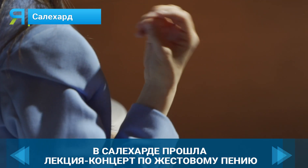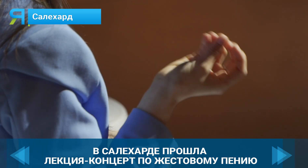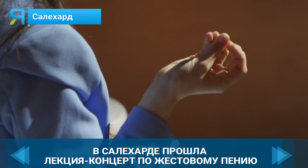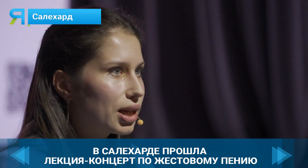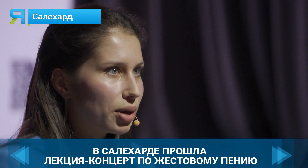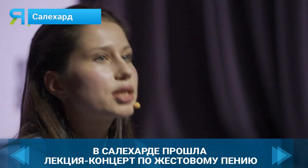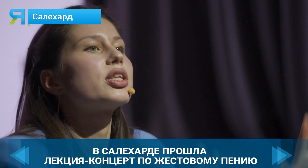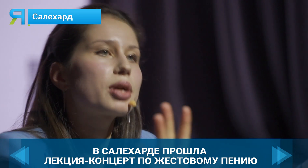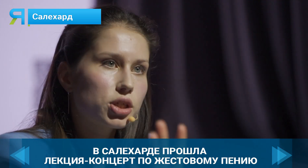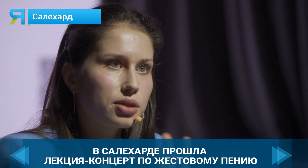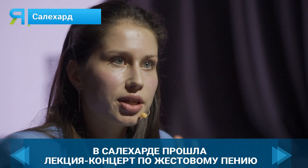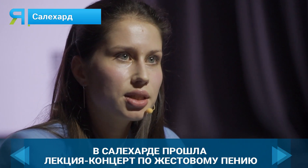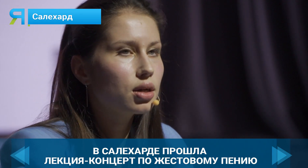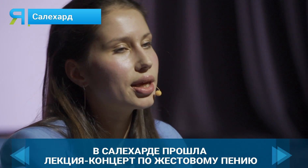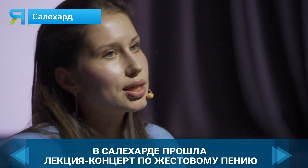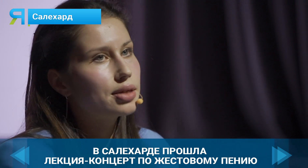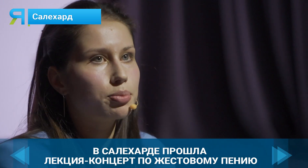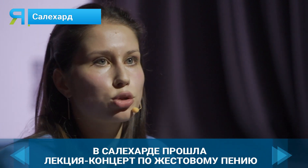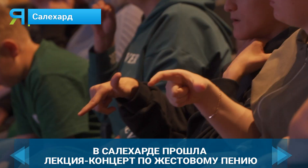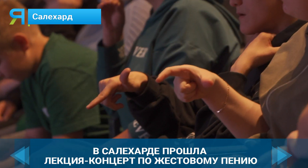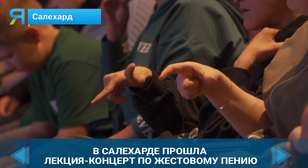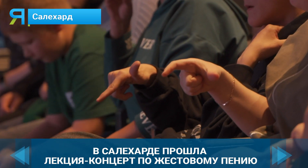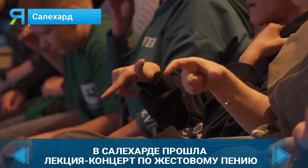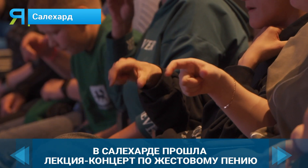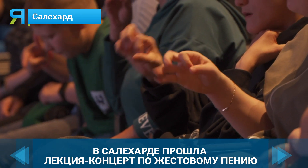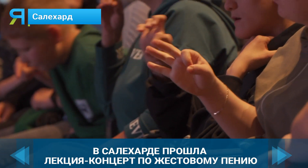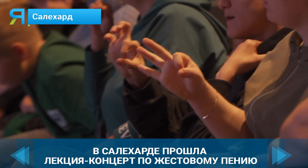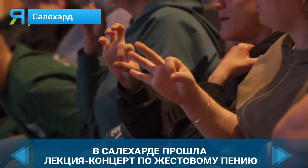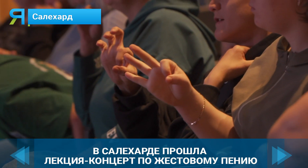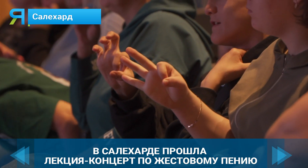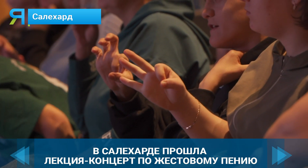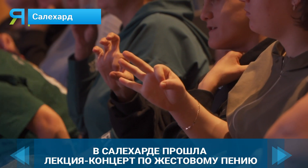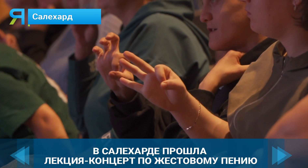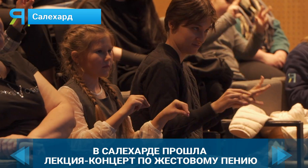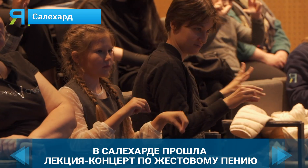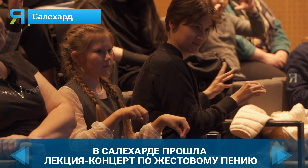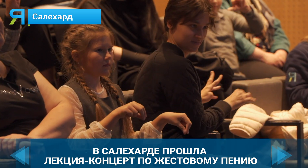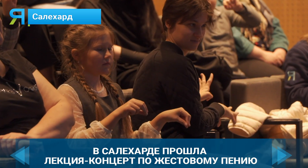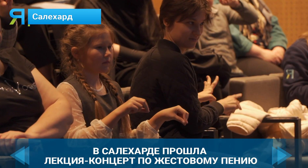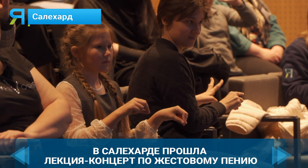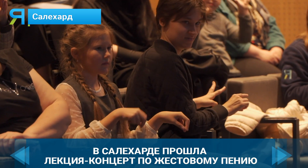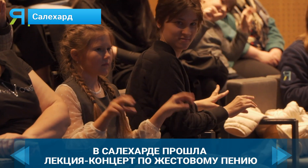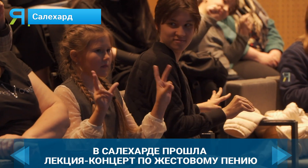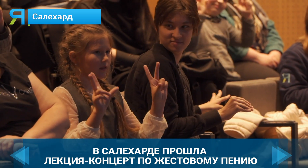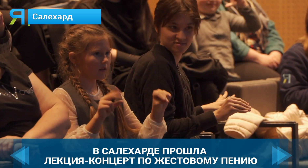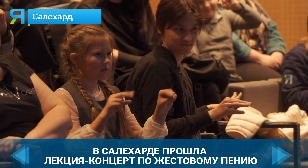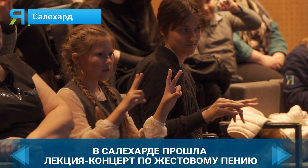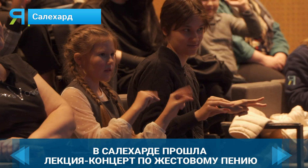только потом запоминают. Причем итоговый вариант текста сильно отличается от оригинала. На пару минут в переводчиков превратился и весь зрительный зал.